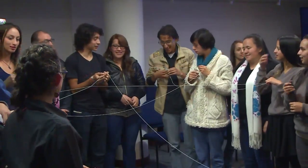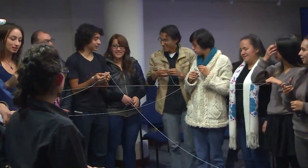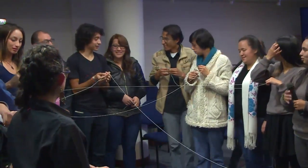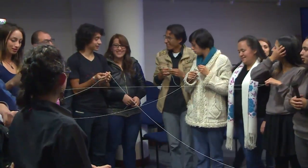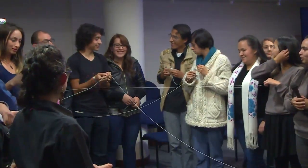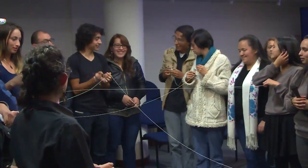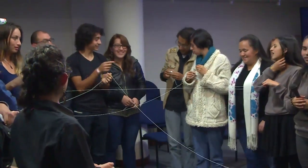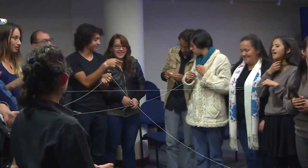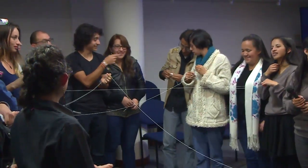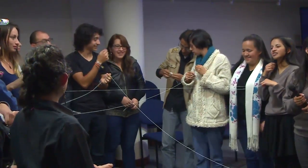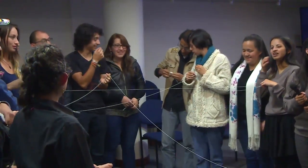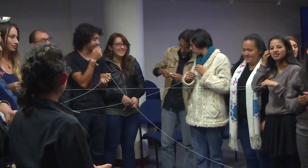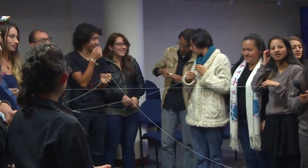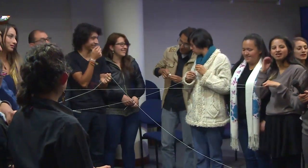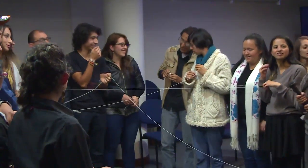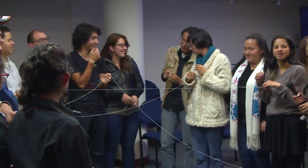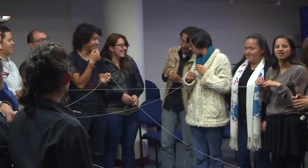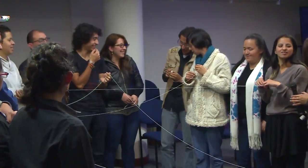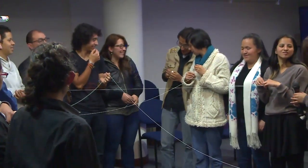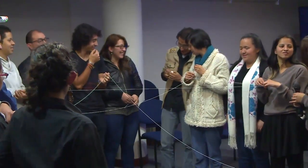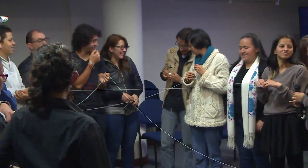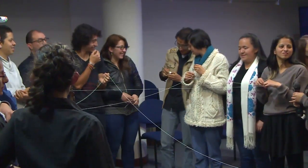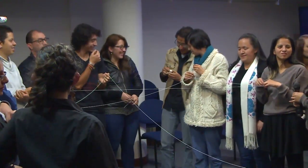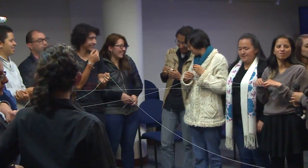Listo, intentémoslo.